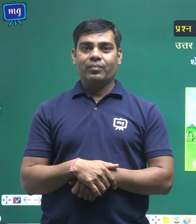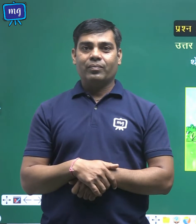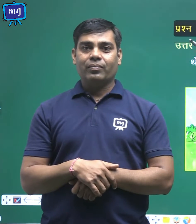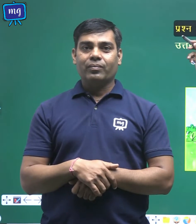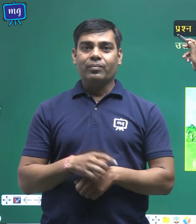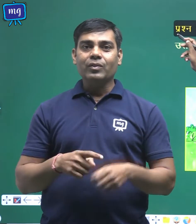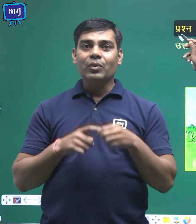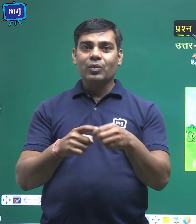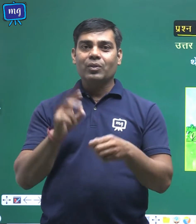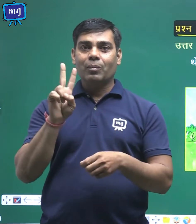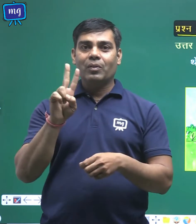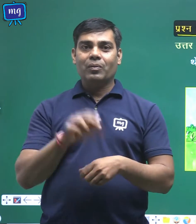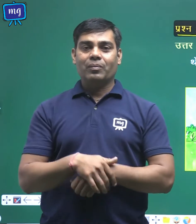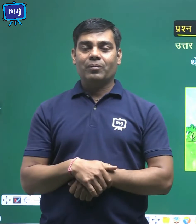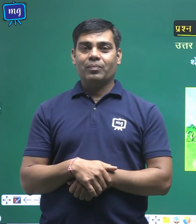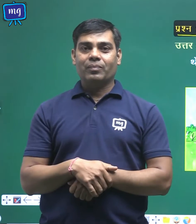प्रश्न नंबर 2,